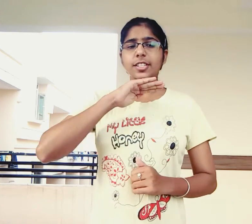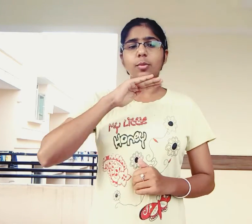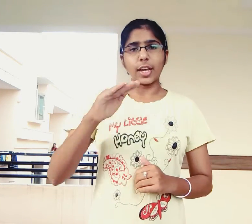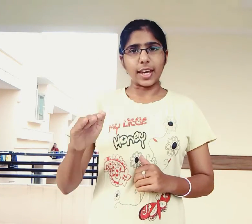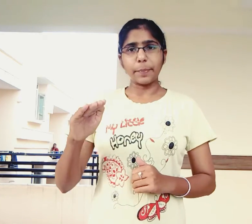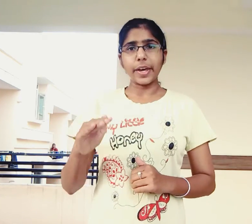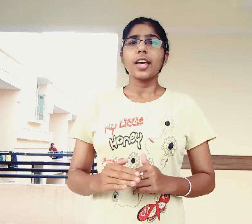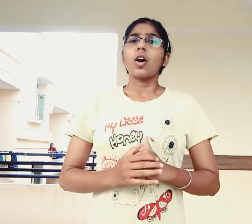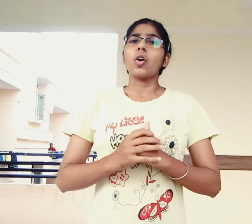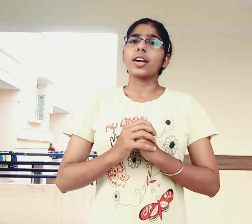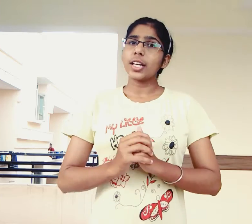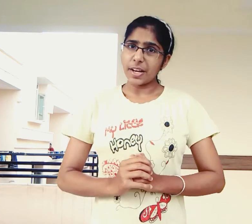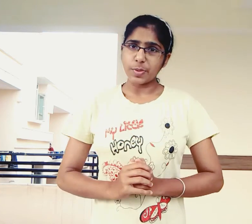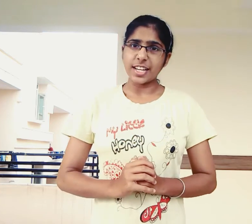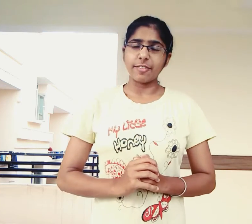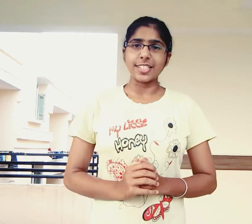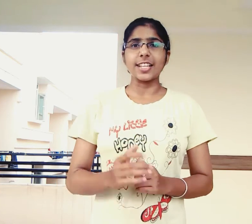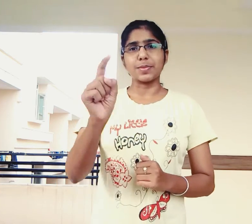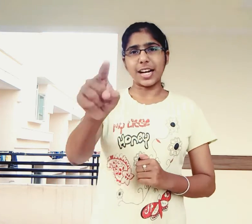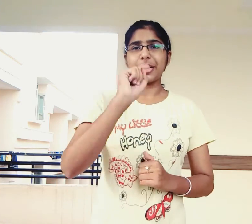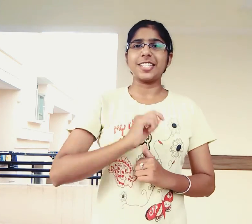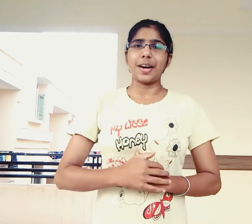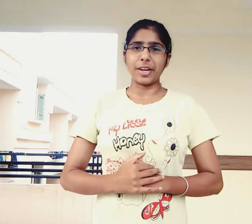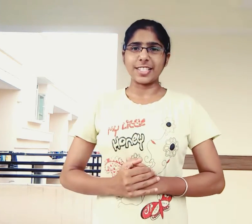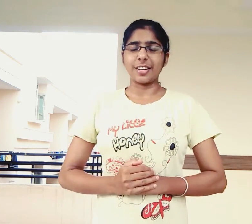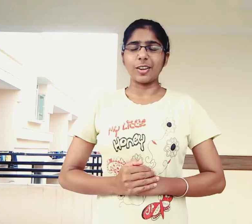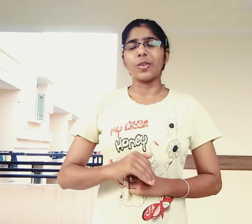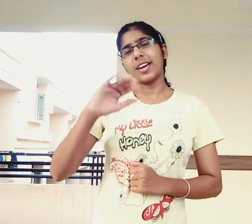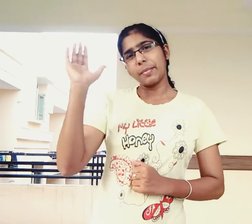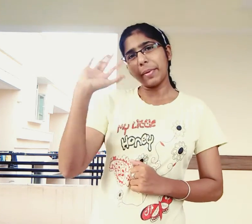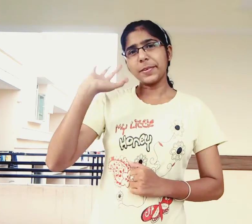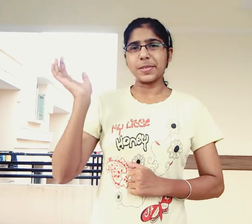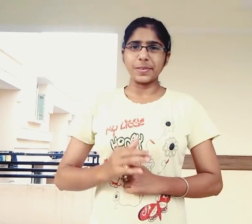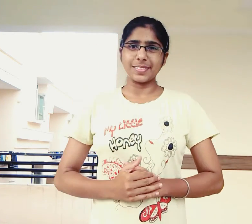इसे कृष्छ एक हुप्सक्राइब कर लिए आरे चैनल को आप्रां शाय को